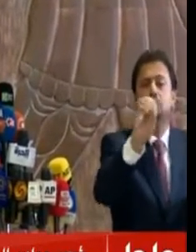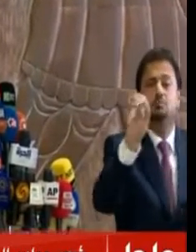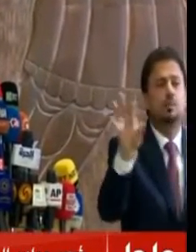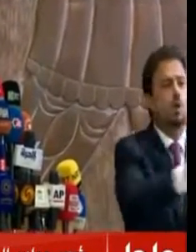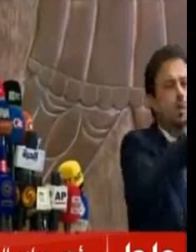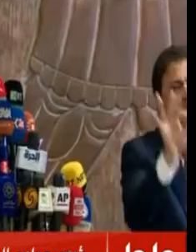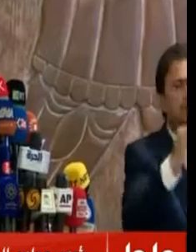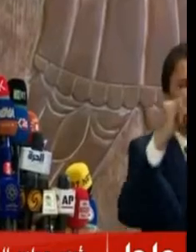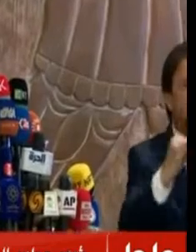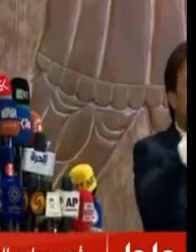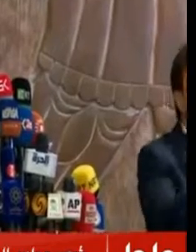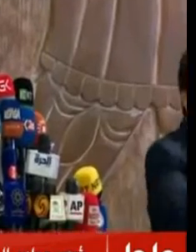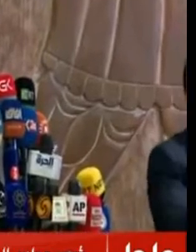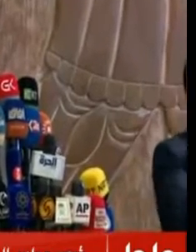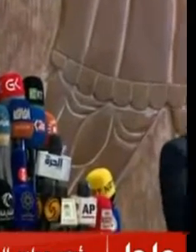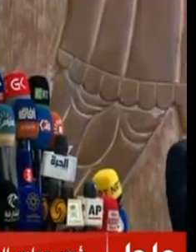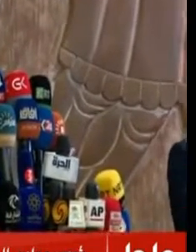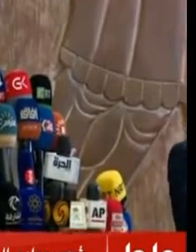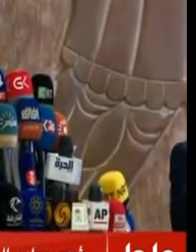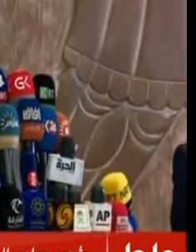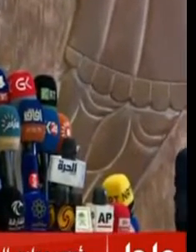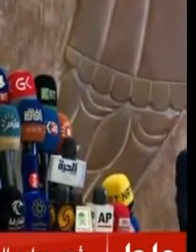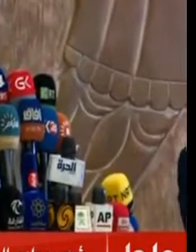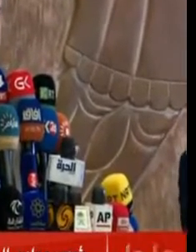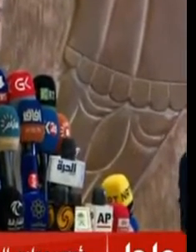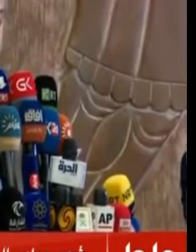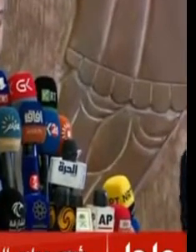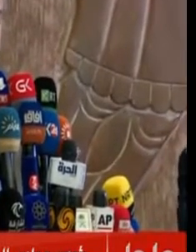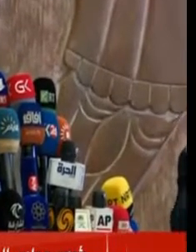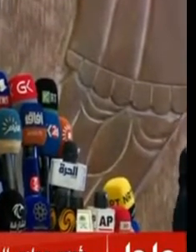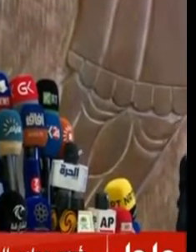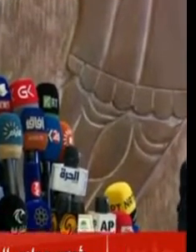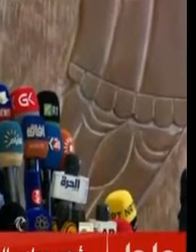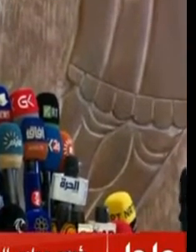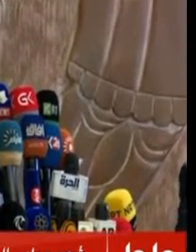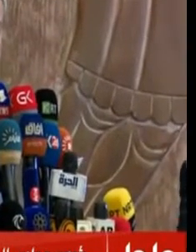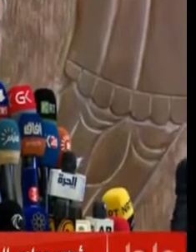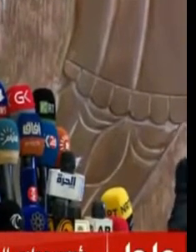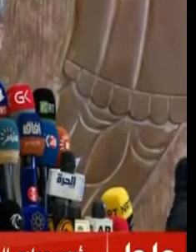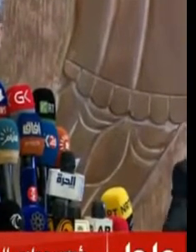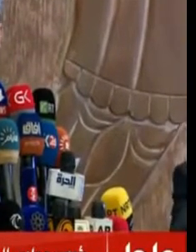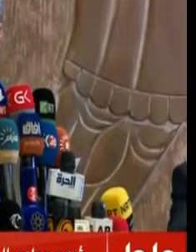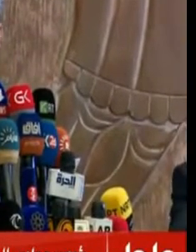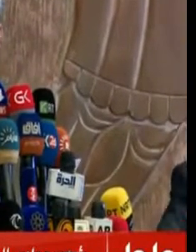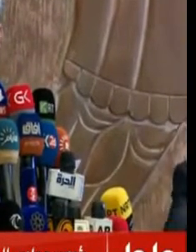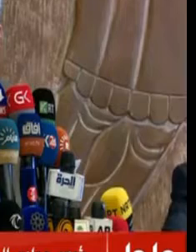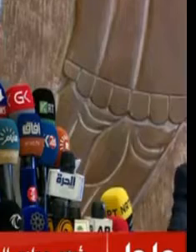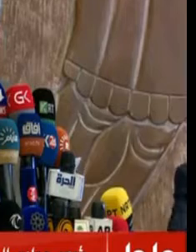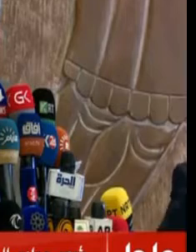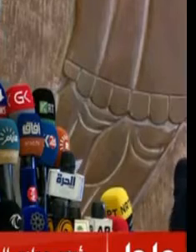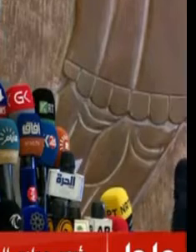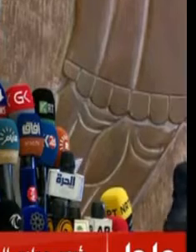ومحطات الاقتراع التصويت العام والخاص وفق خطة لوجستية وبالتنسيق مع اللجنة الأمنية